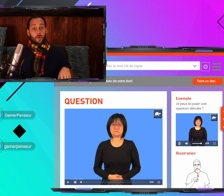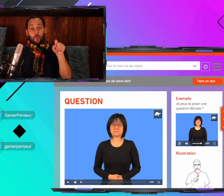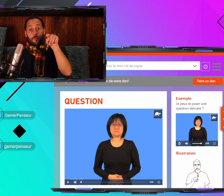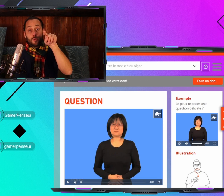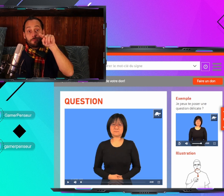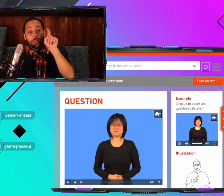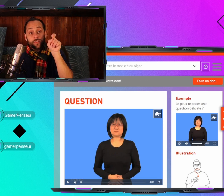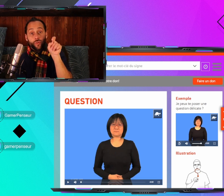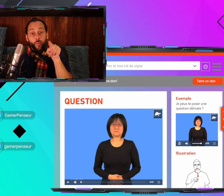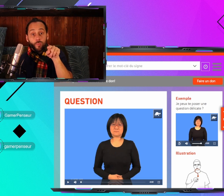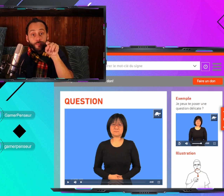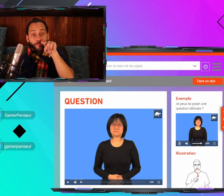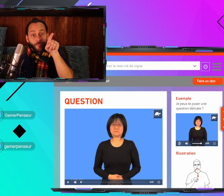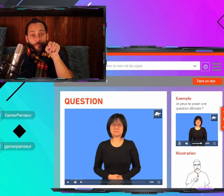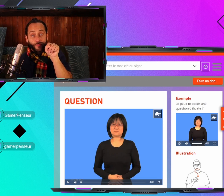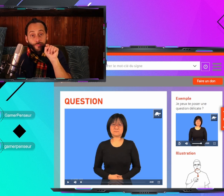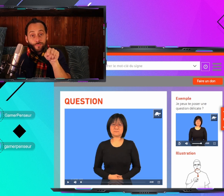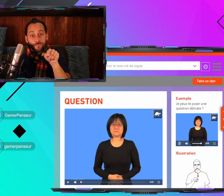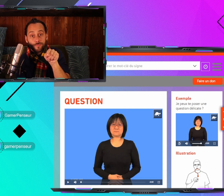Alors bon, on a vu question.